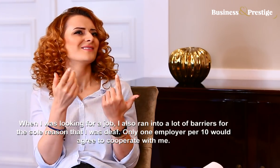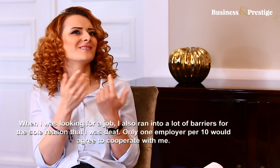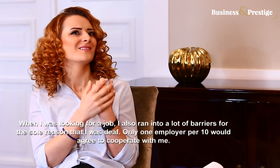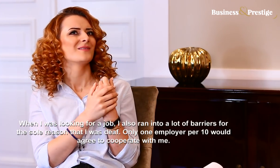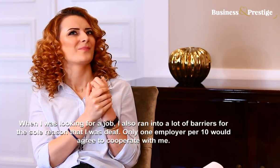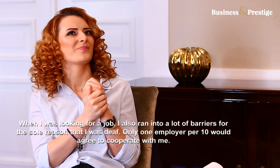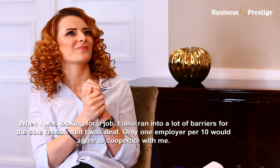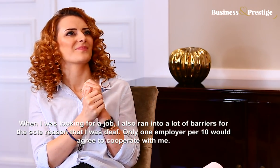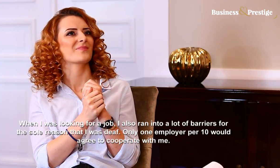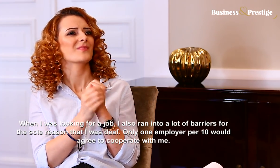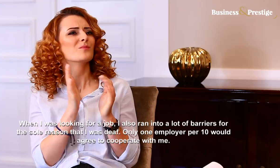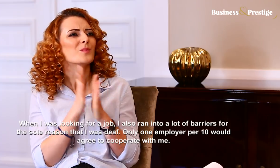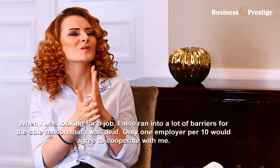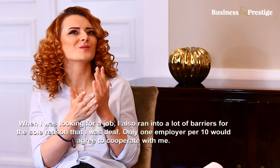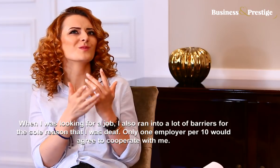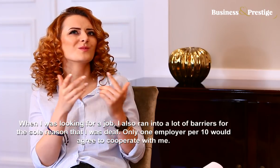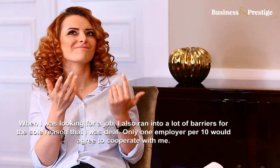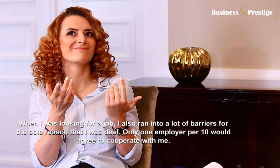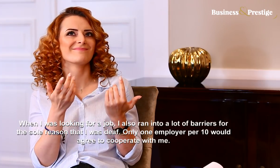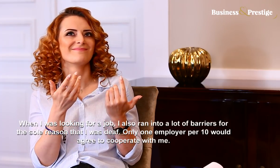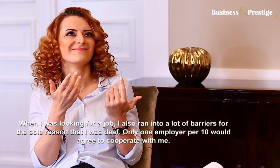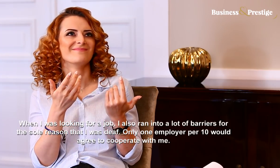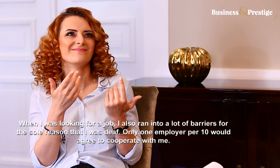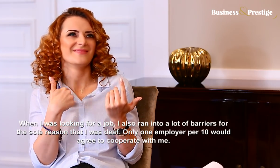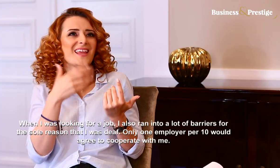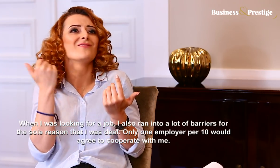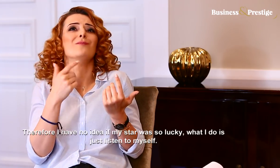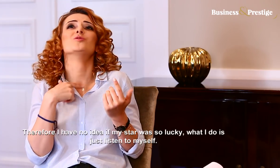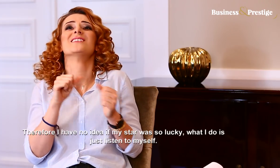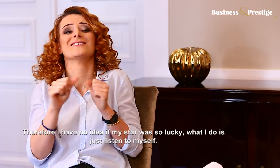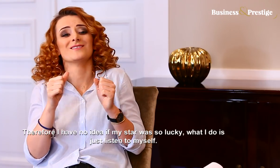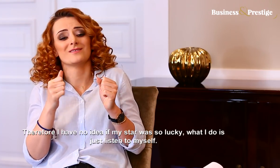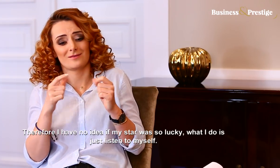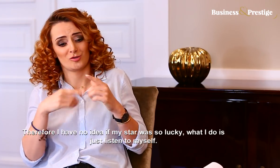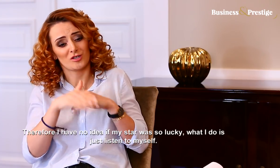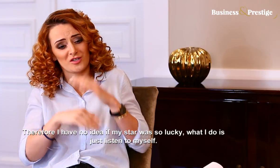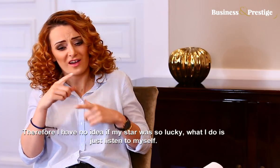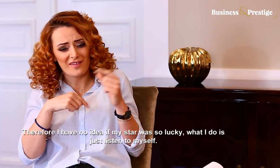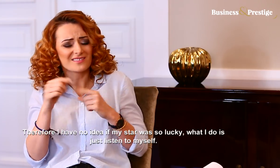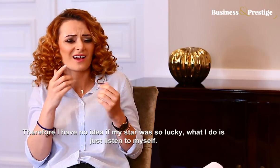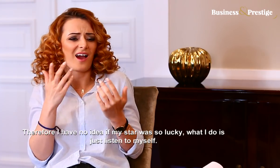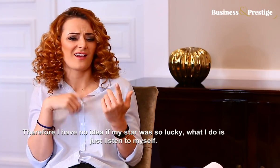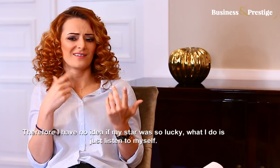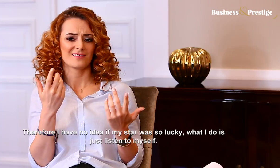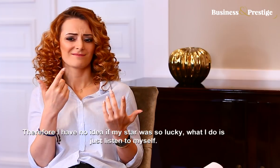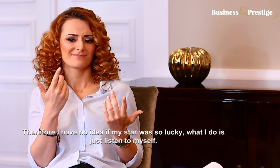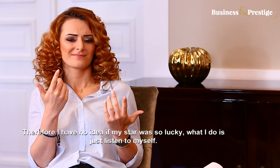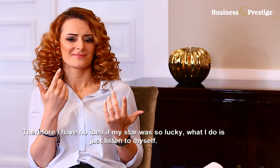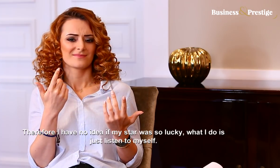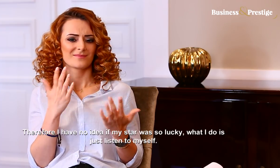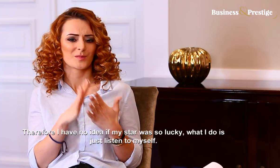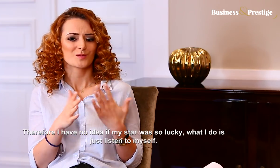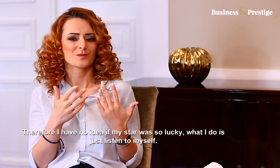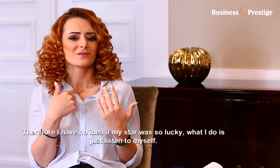Na 10 sytuacji znalazłam jednego pracodawcę, który się zgodził, więc nie wiem, czy urodziłam się pod szczęśliwą